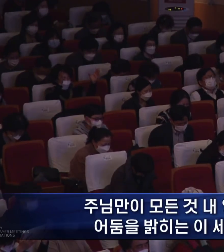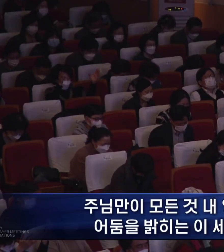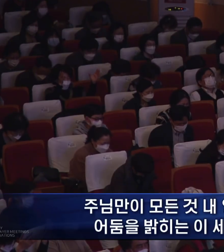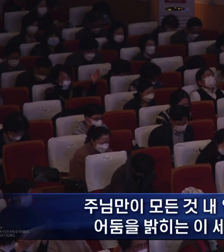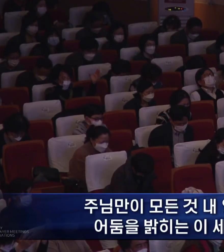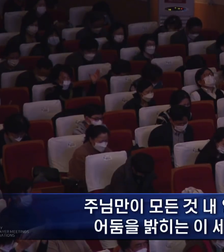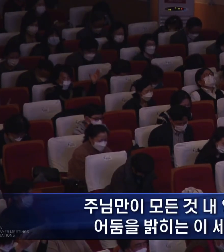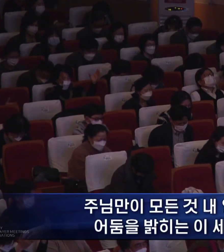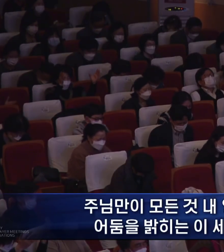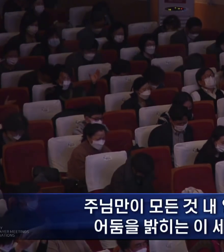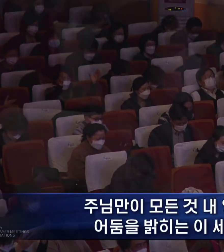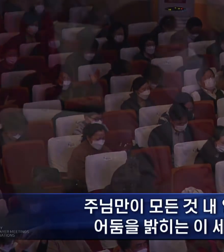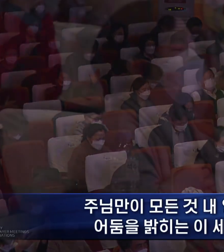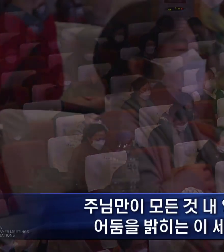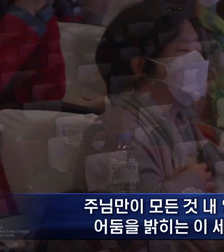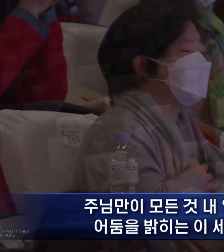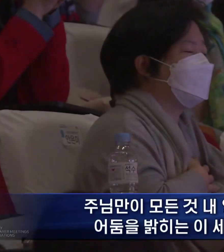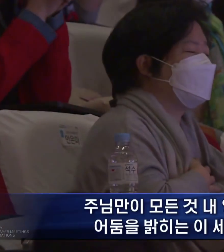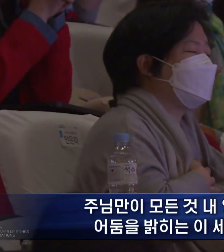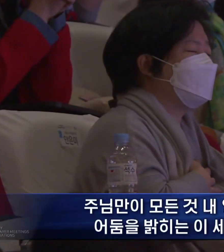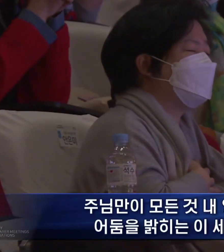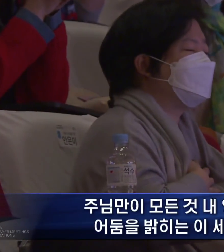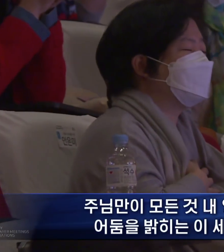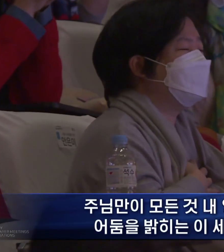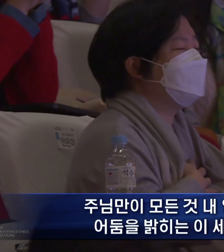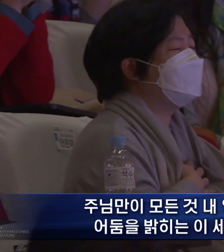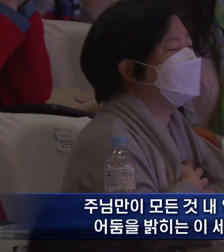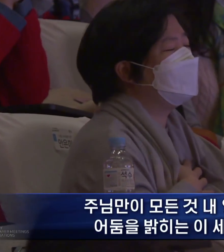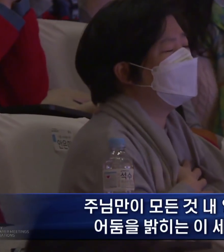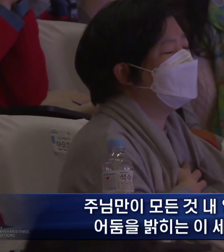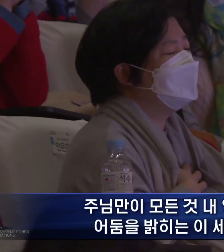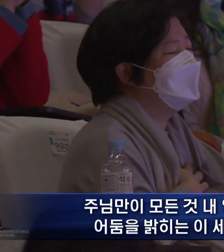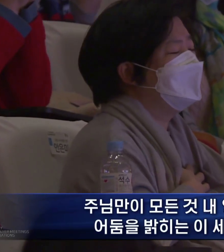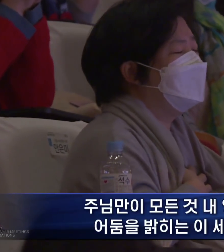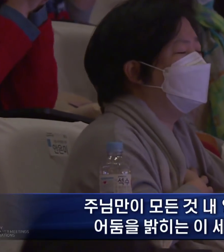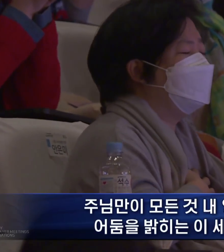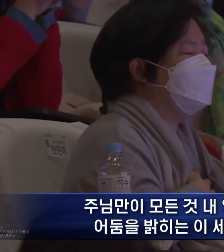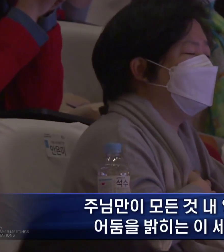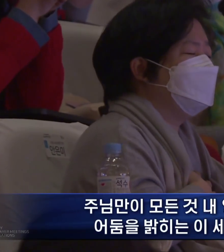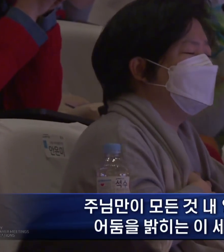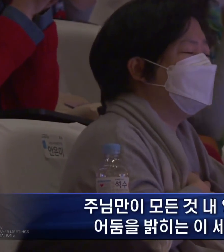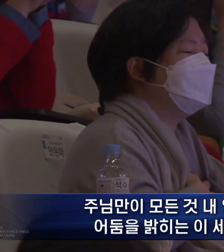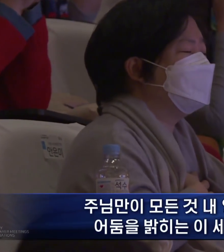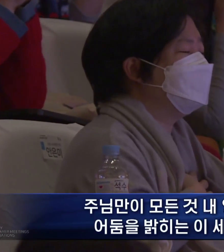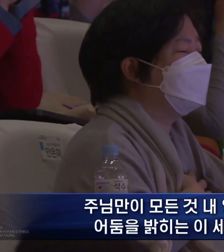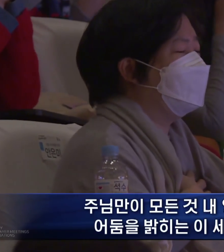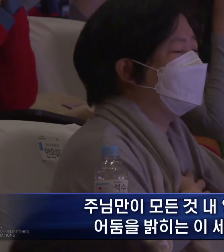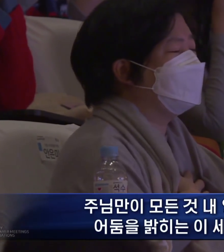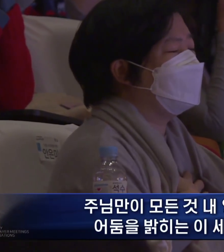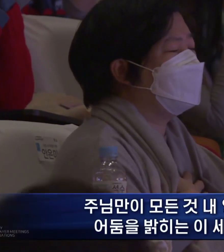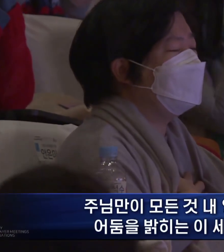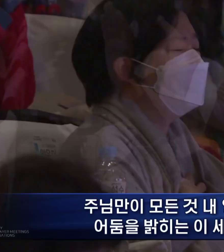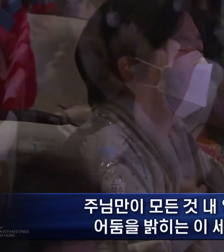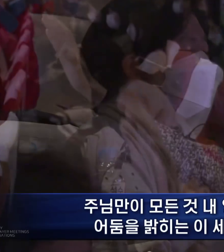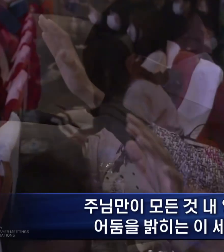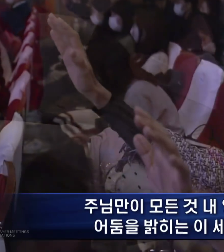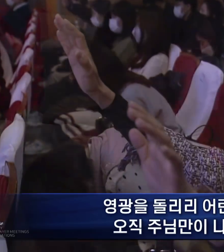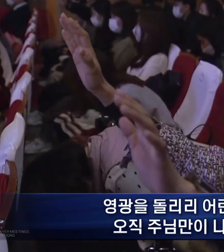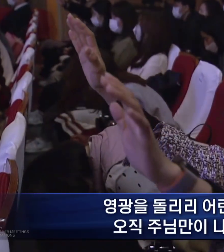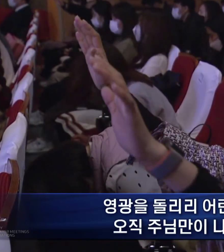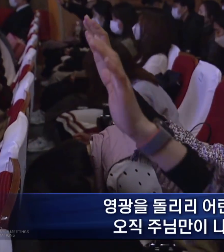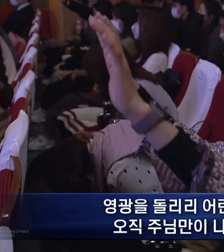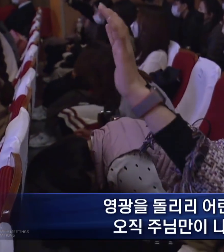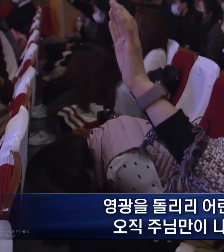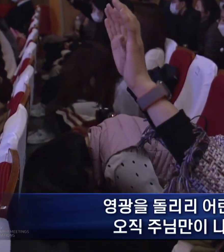주시옵소서. 회개하게 하여 주시옵소서. 회개하게 하여 주시옵소서. 돌아보게 하여 주시옵소서. 너무나 감사드리 많습니다.